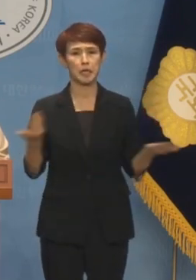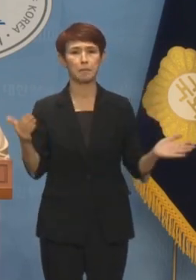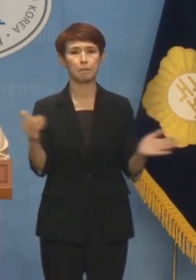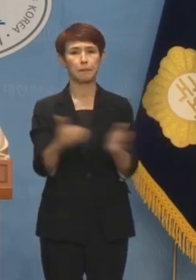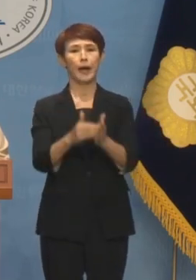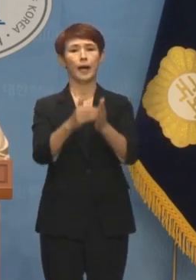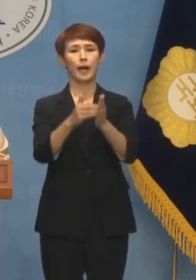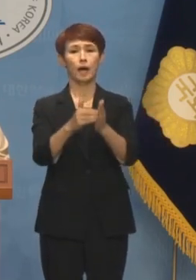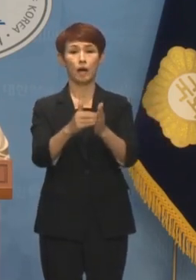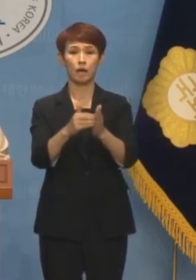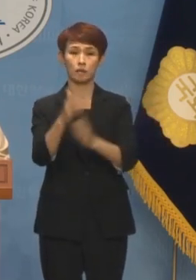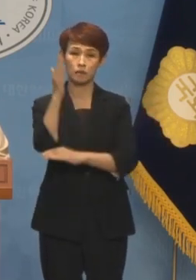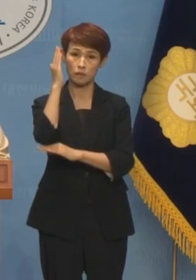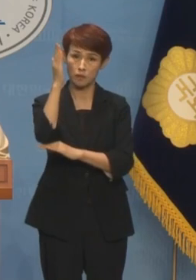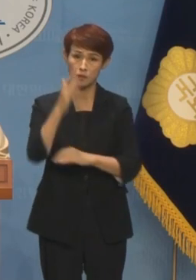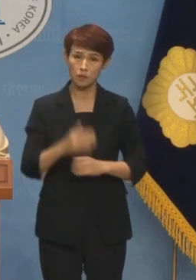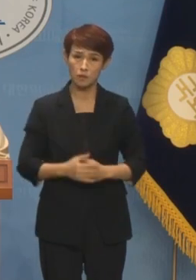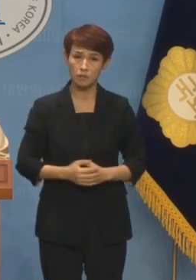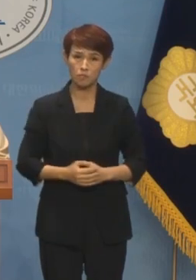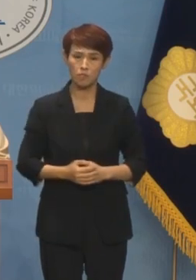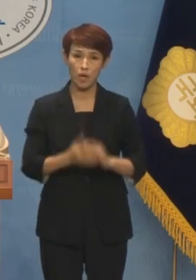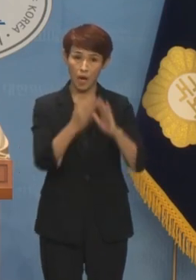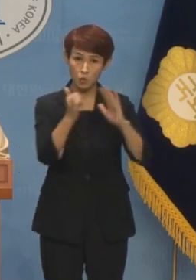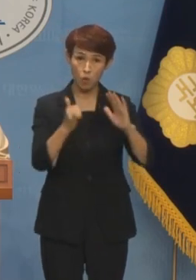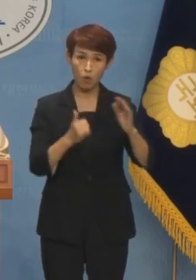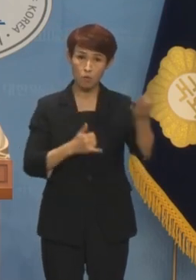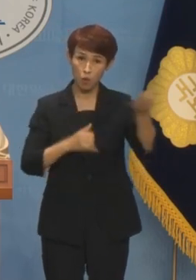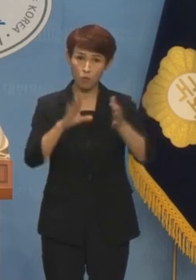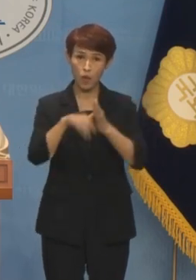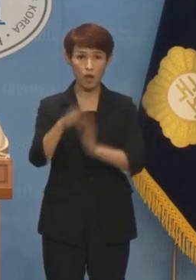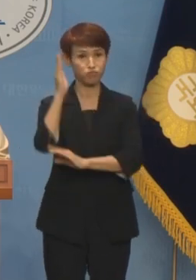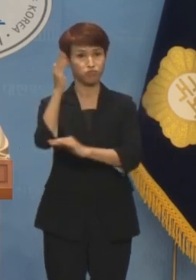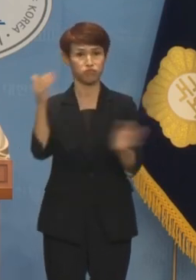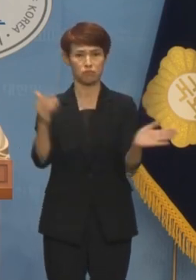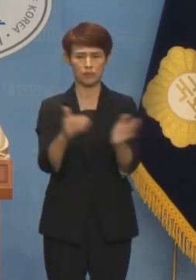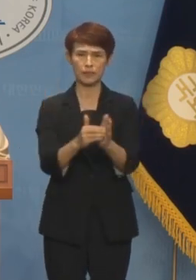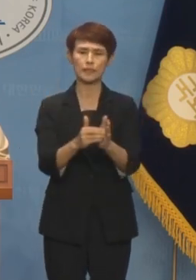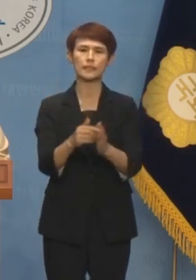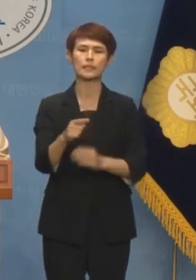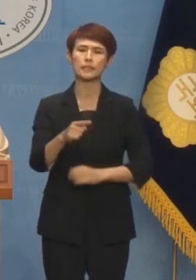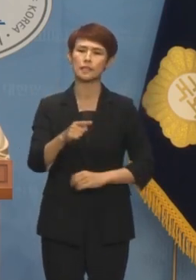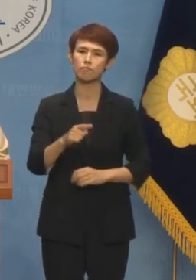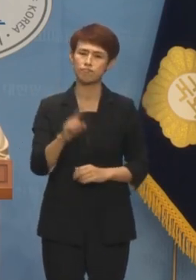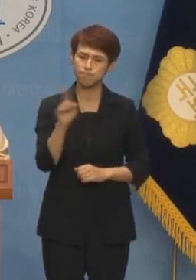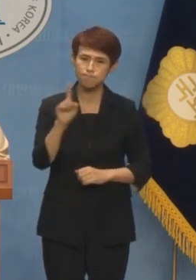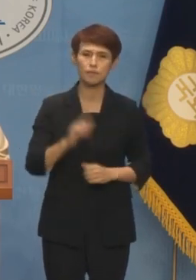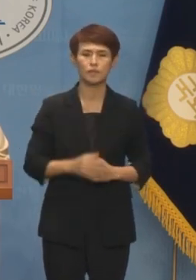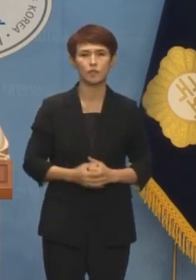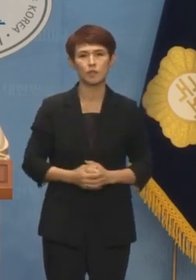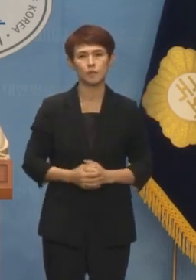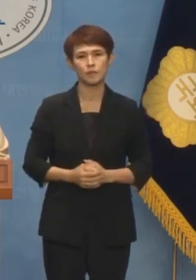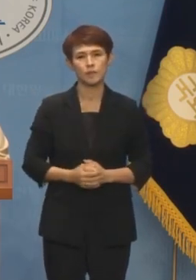다 했다는 주장을 유가족 앞에서 당당하게 했다는 것이 믿어지지 않습니다.